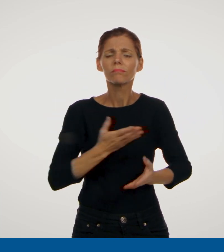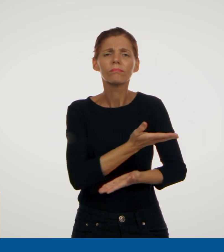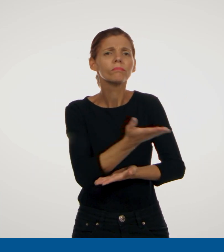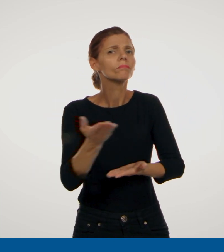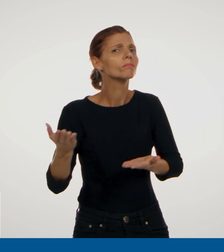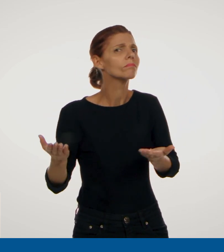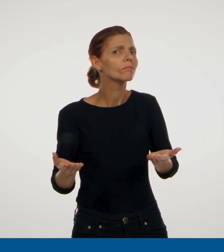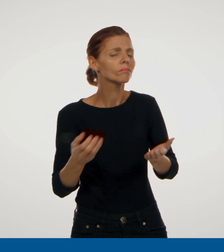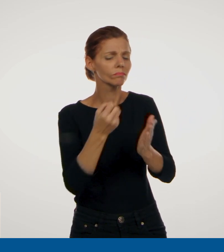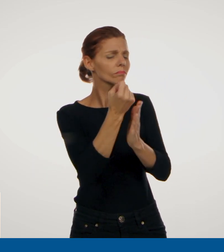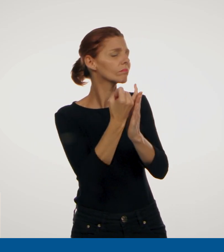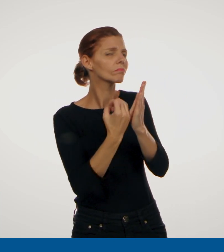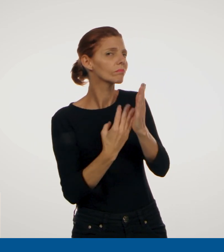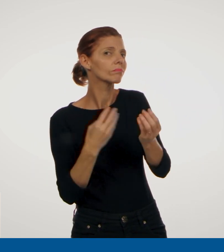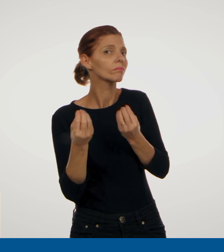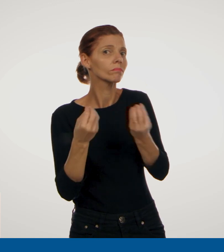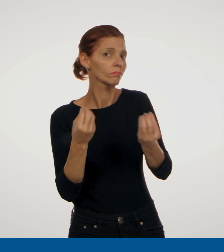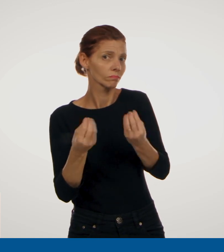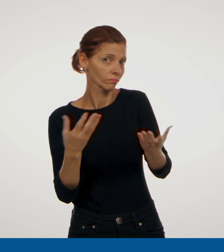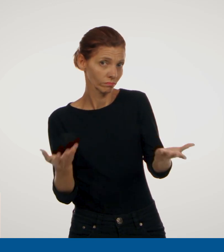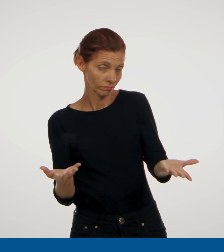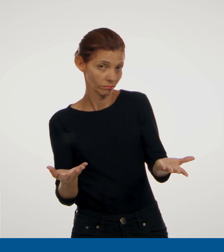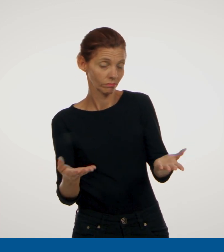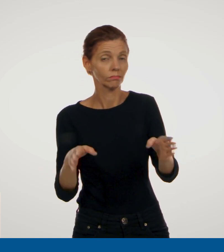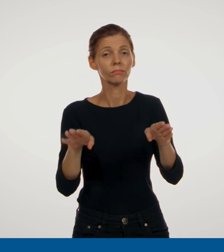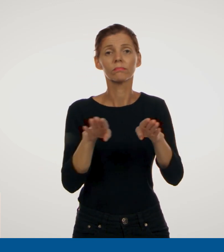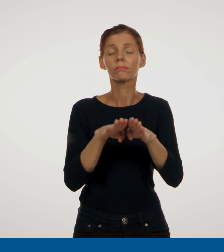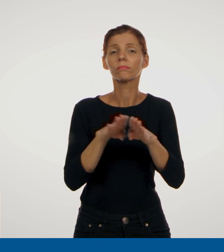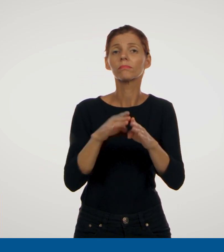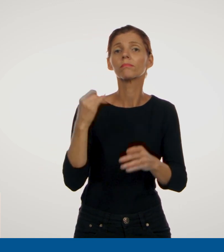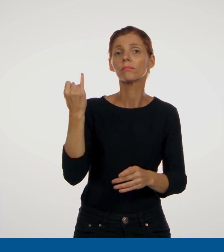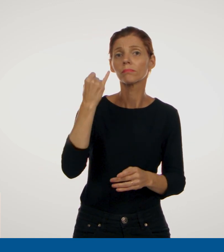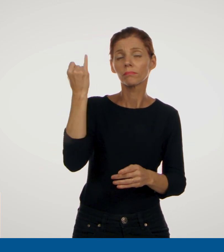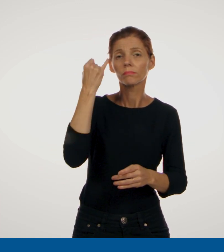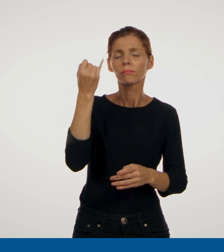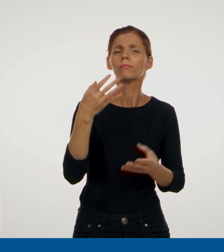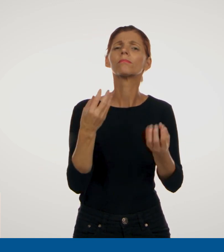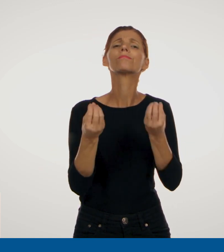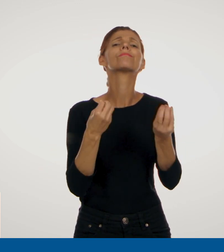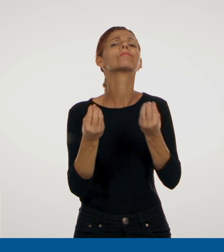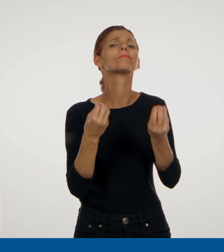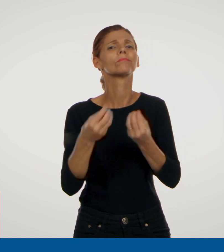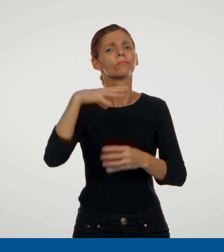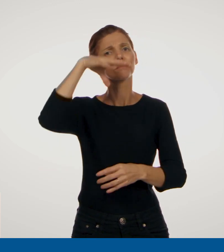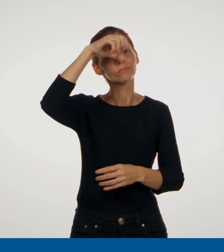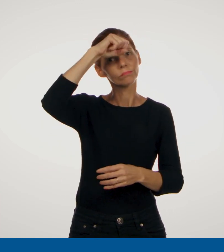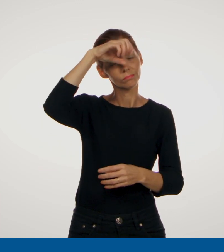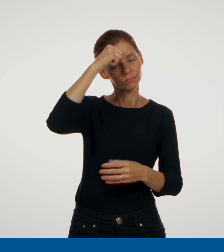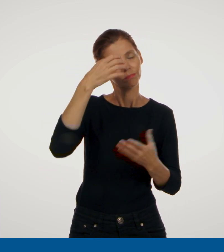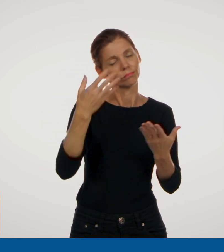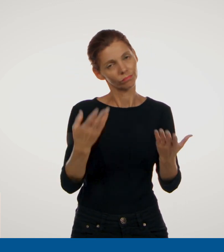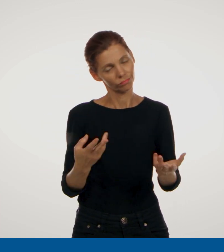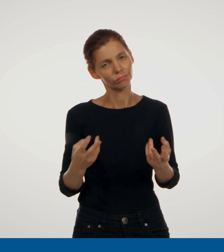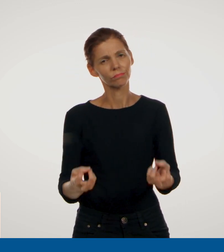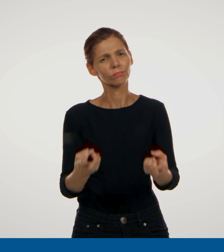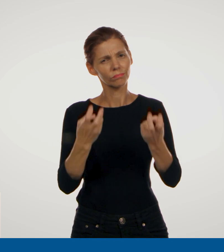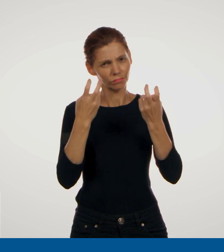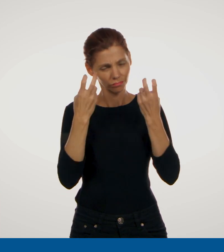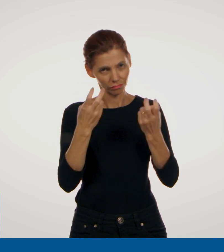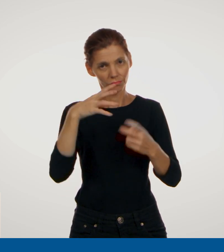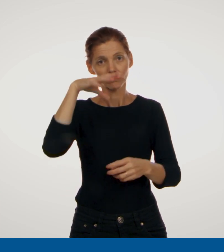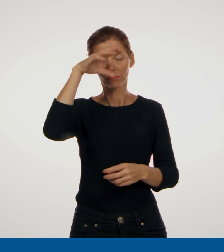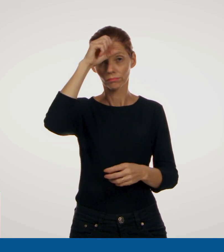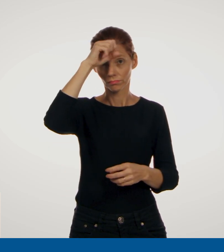eficazmente diante dessas características. Outro ponto importante: como aprendemos? Já vimos que aprendemos